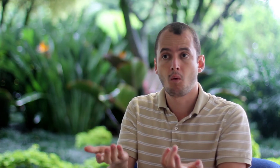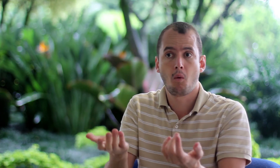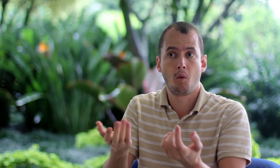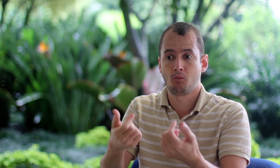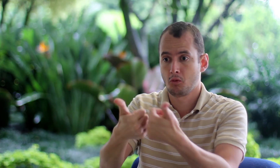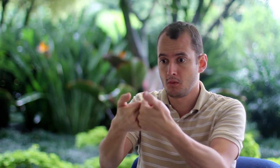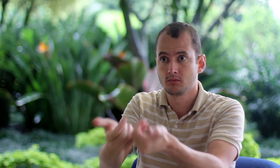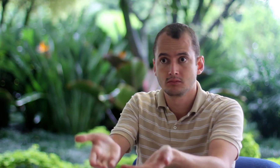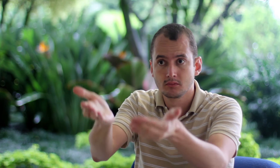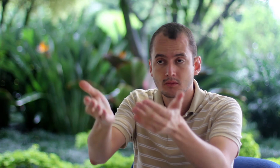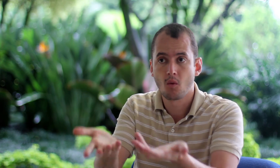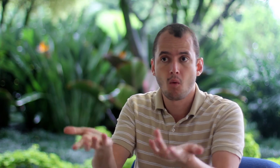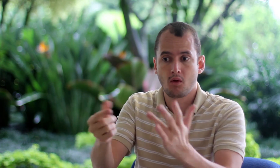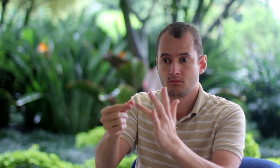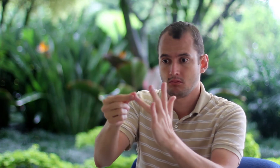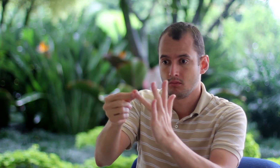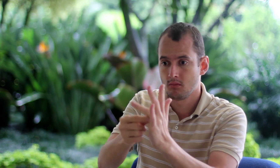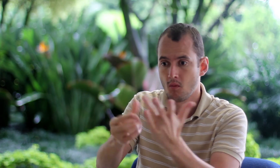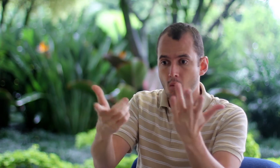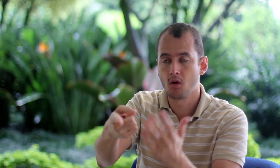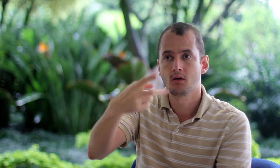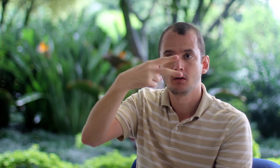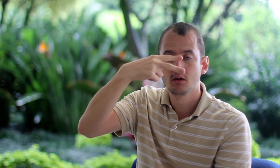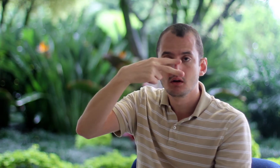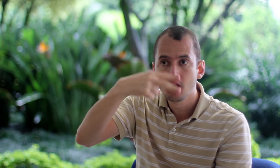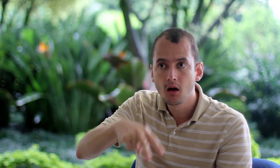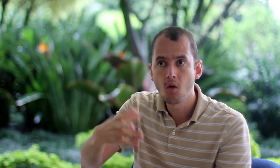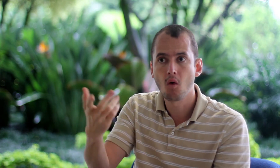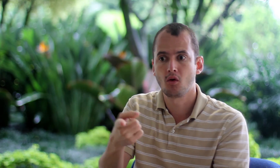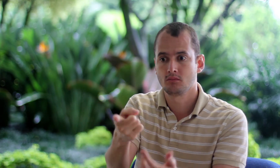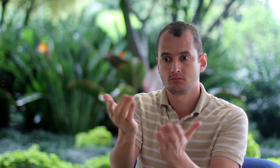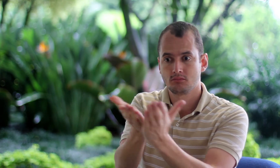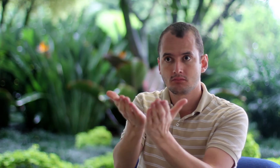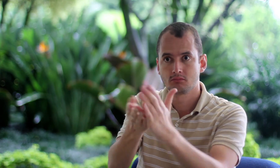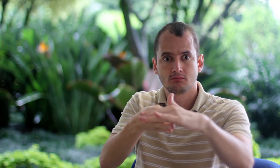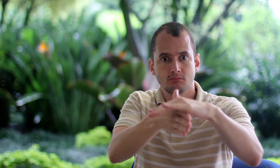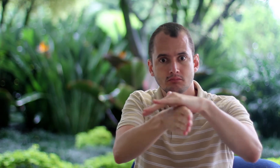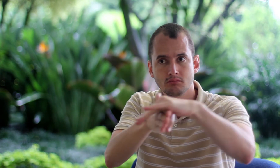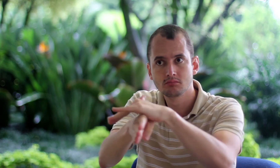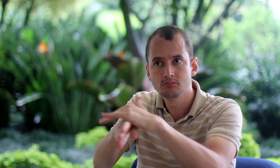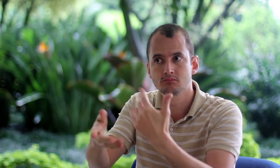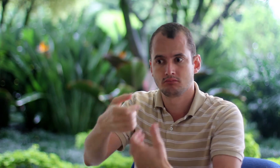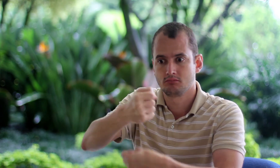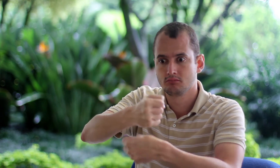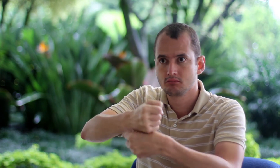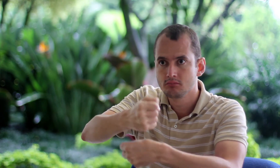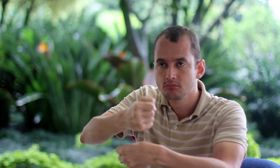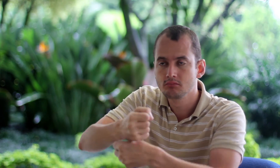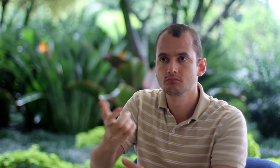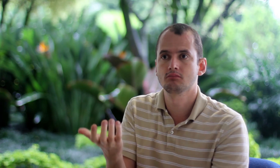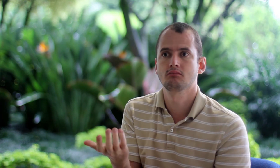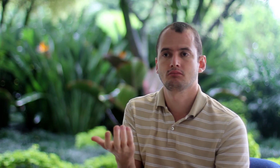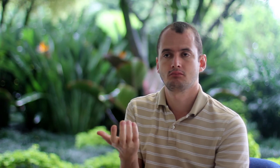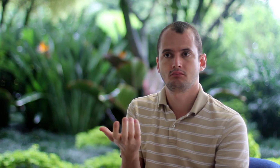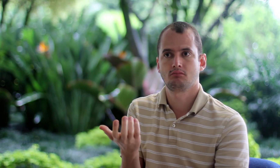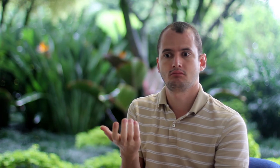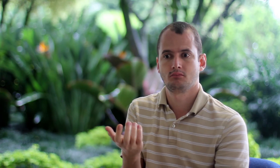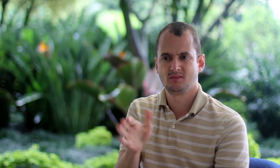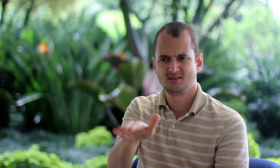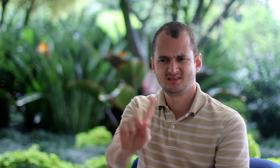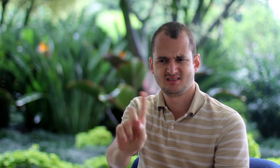puedo hacerlo. Puedo tener novia, puedo casarme, puedo tener hijos, puedo estudiar, puedo entrar a una universidad, puedo